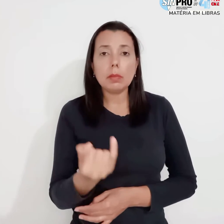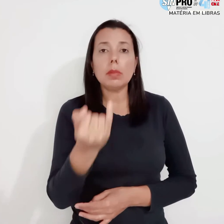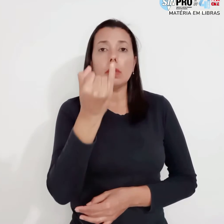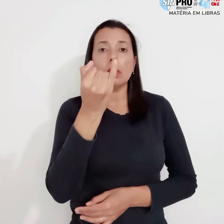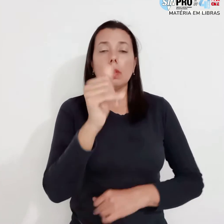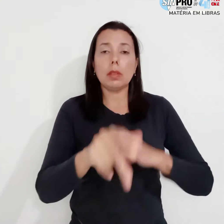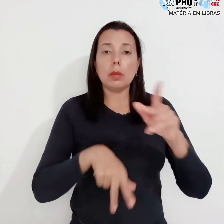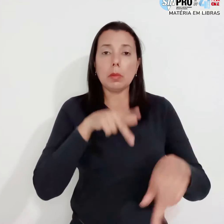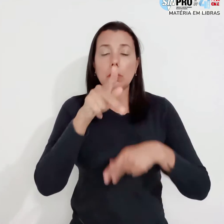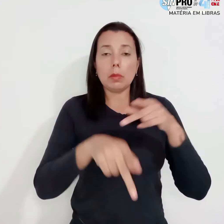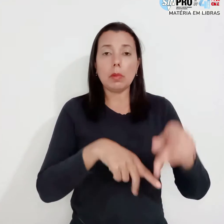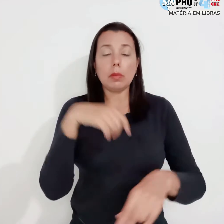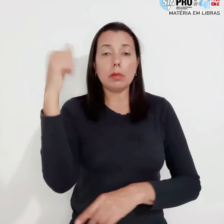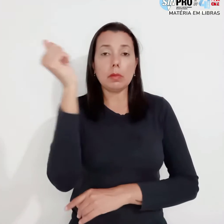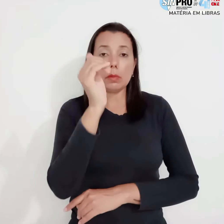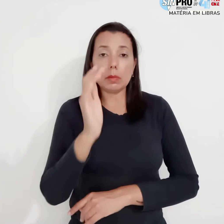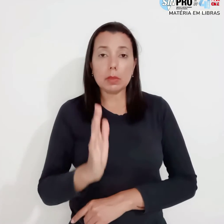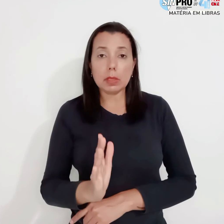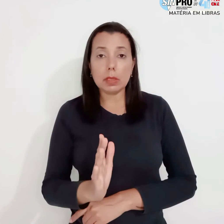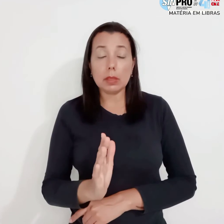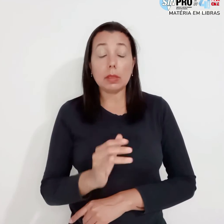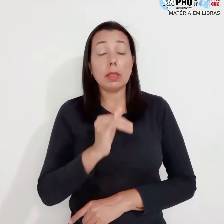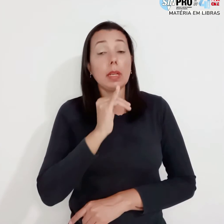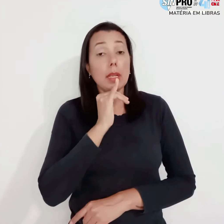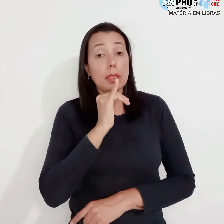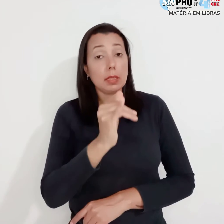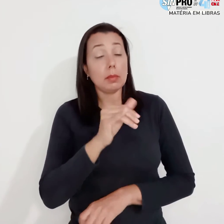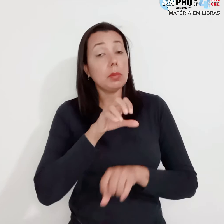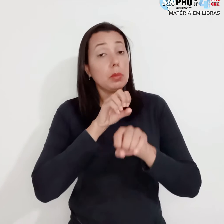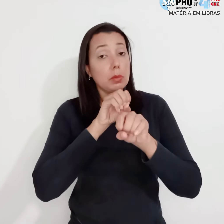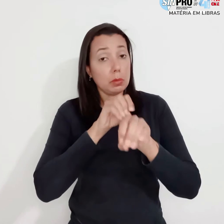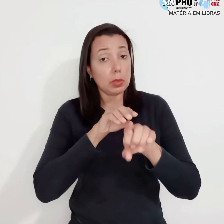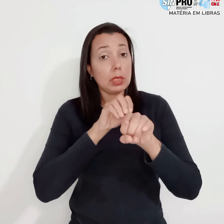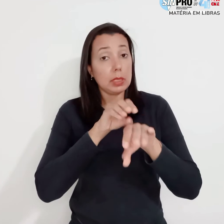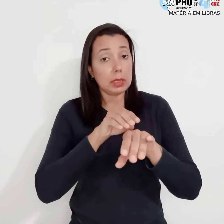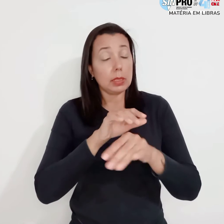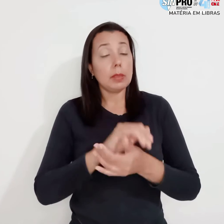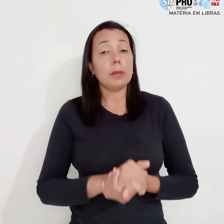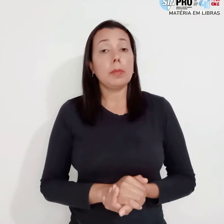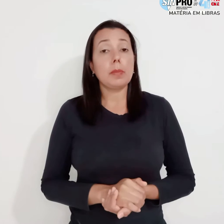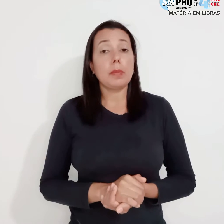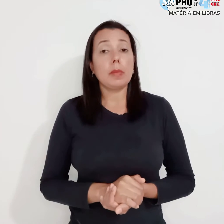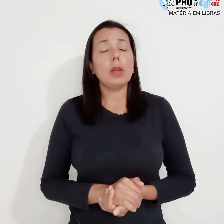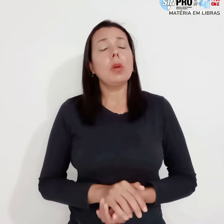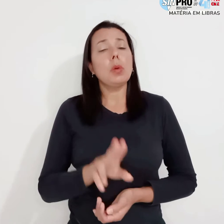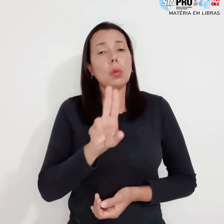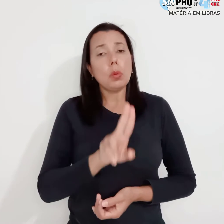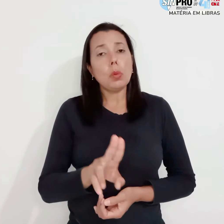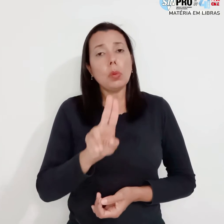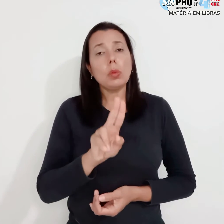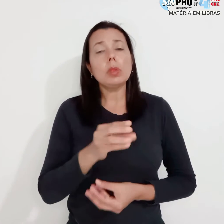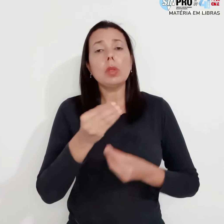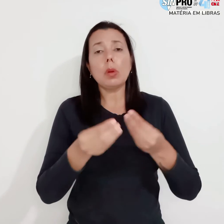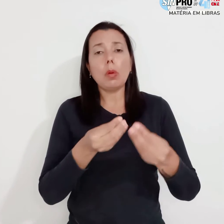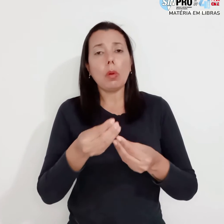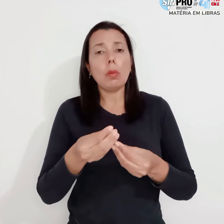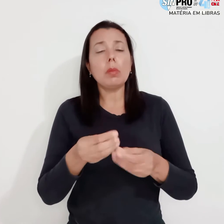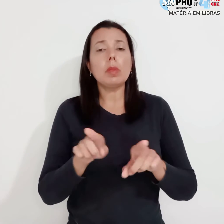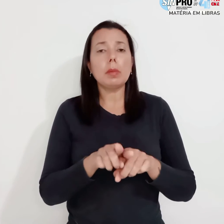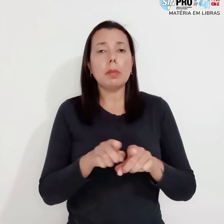fundamentais para o povo brasileiro, exemplo da educação, sejam utilizados como